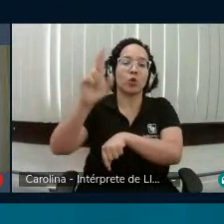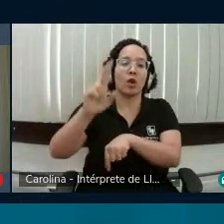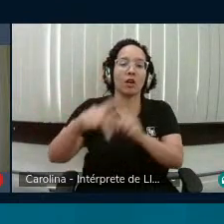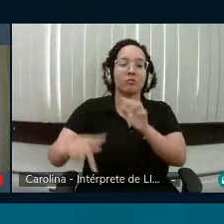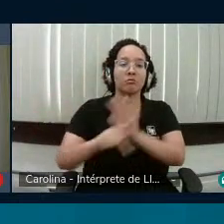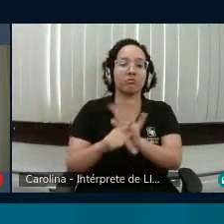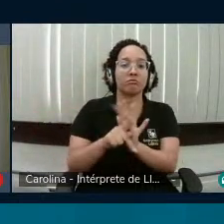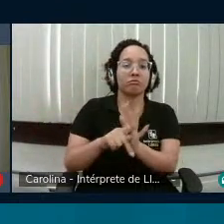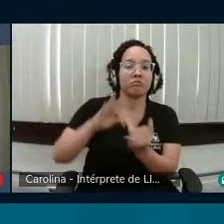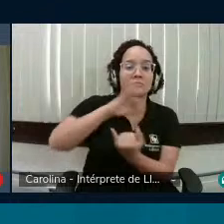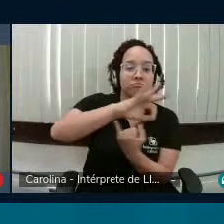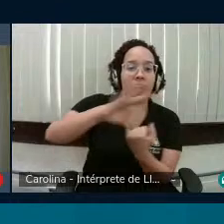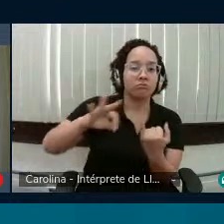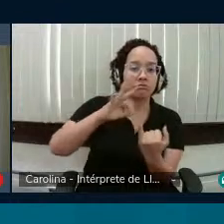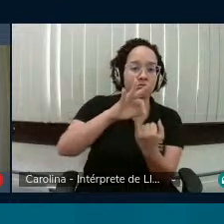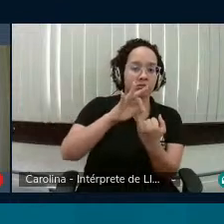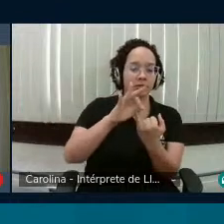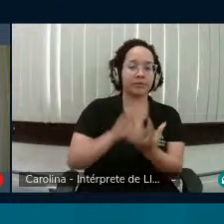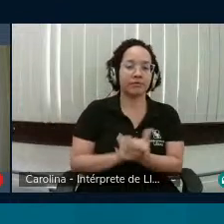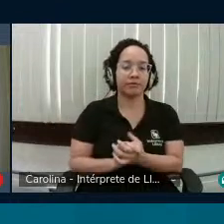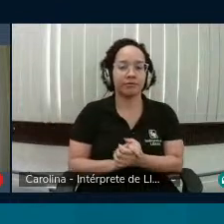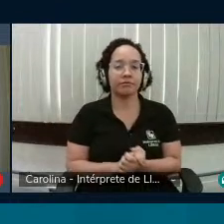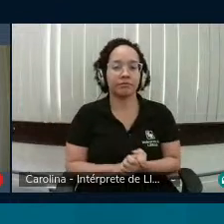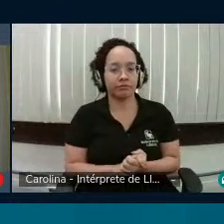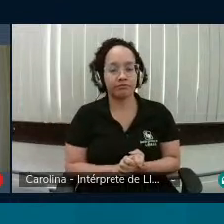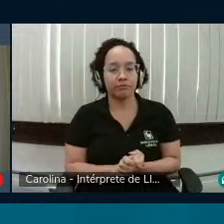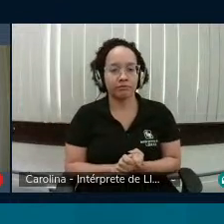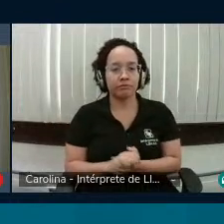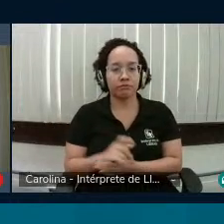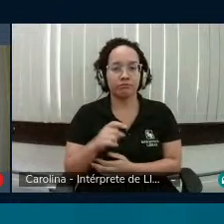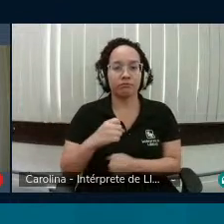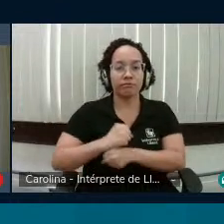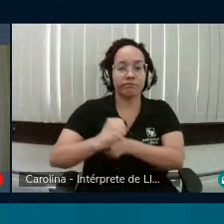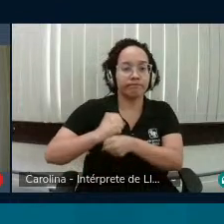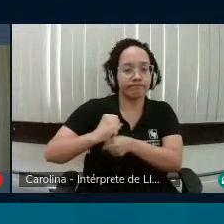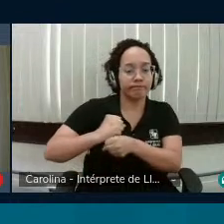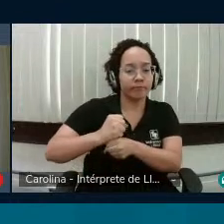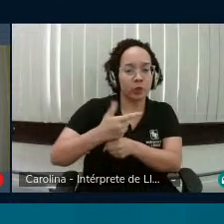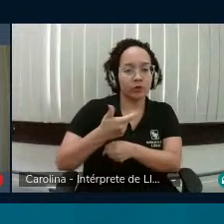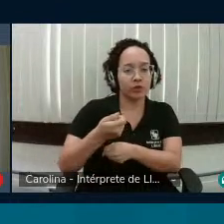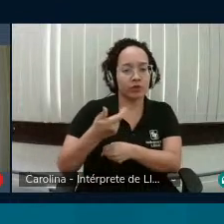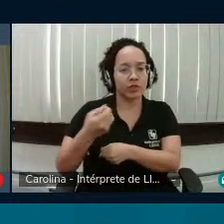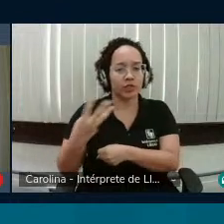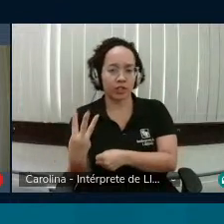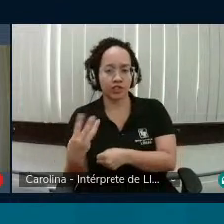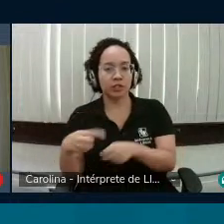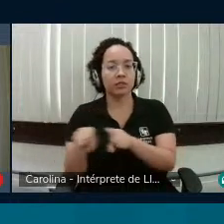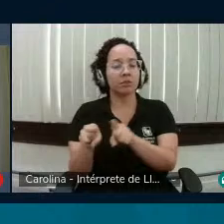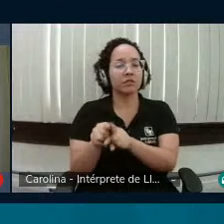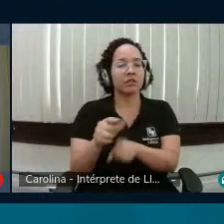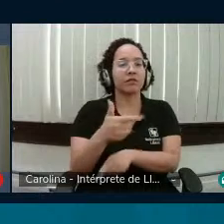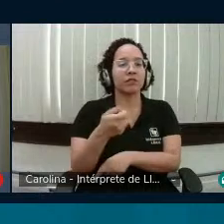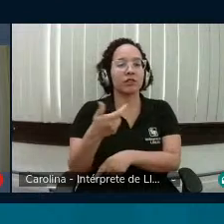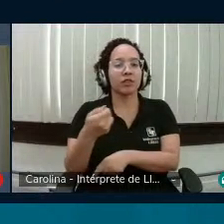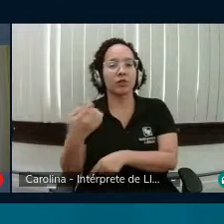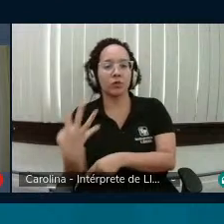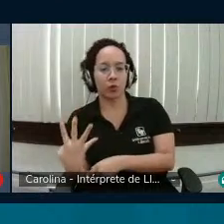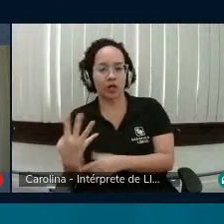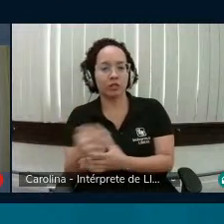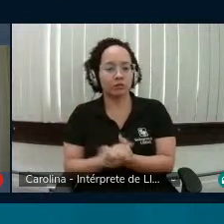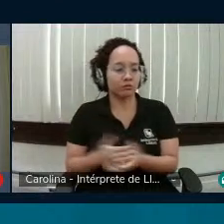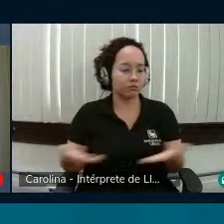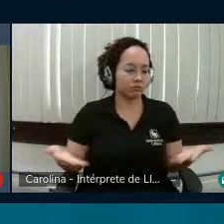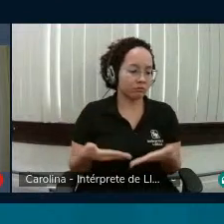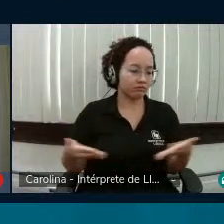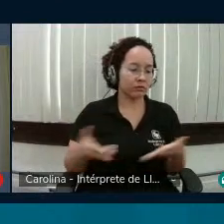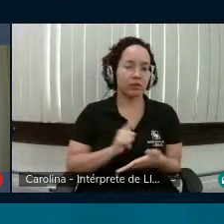viramos 2023 para 2024 com esse número. E estamos trabalhando, né, André, para virar 2023 para 2024 para